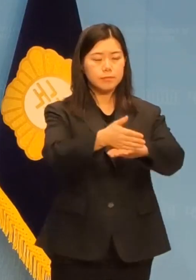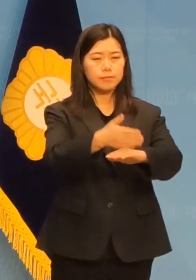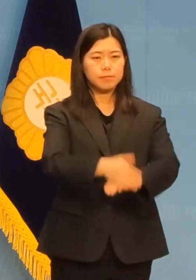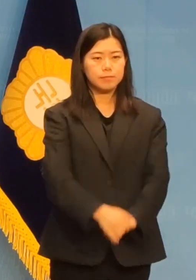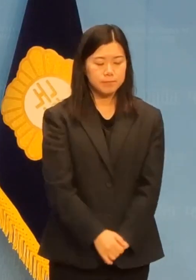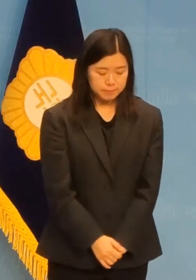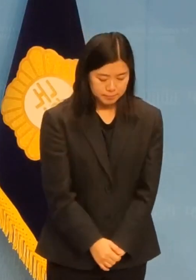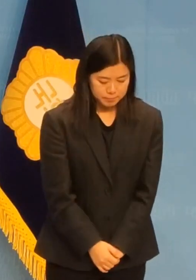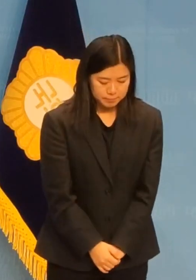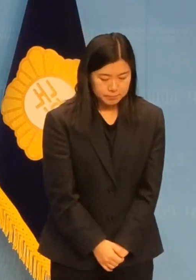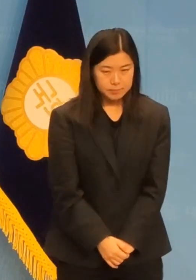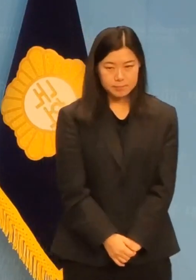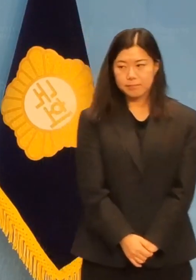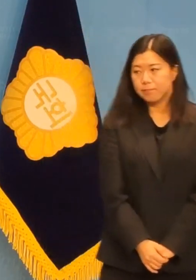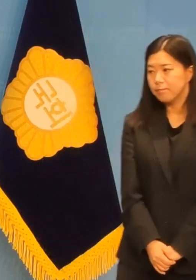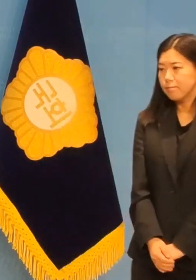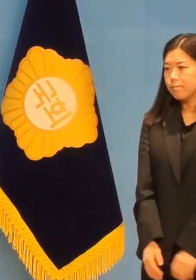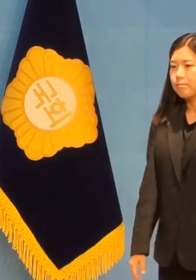감사합니다.